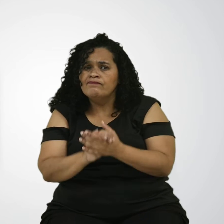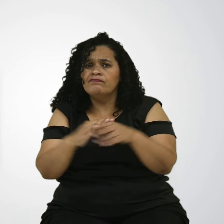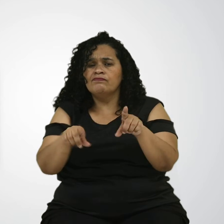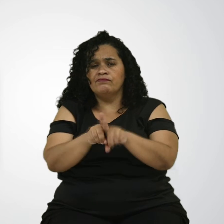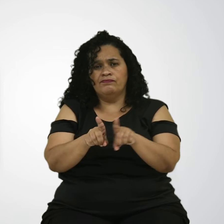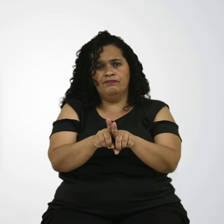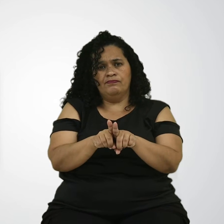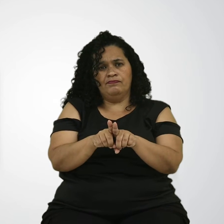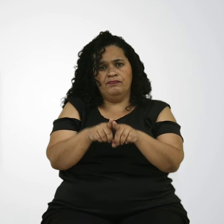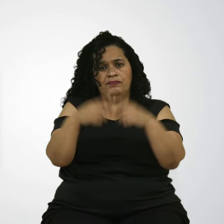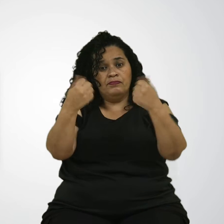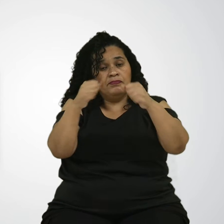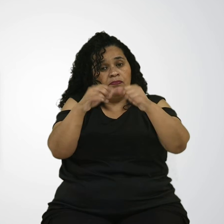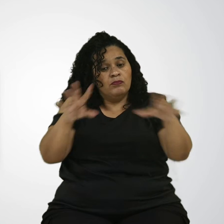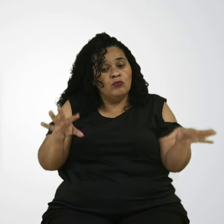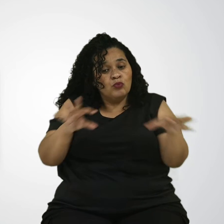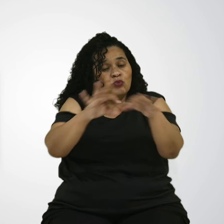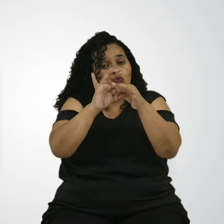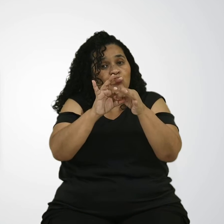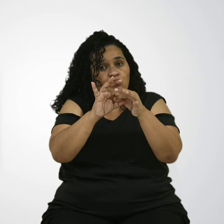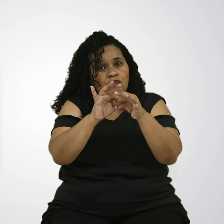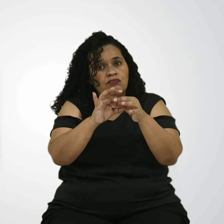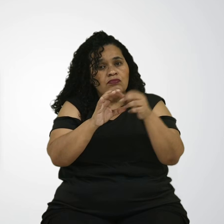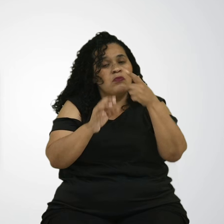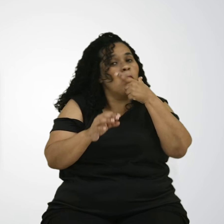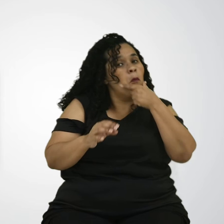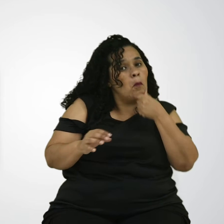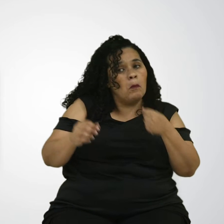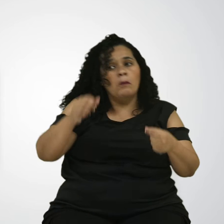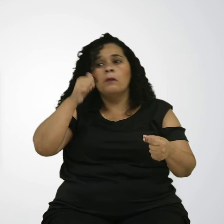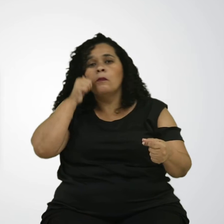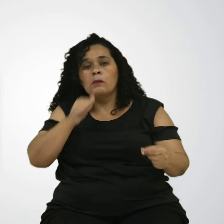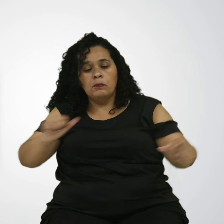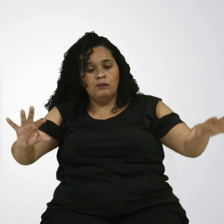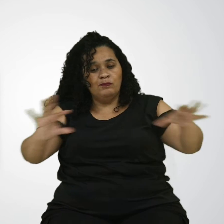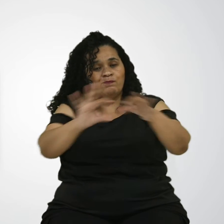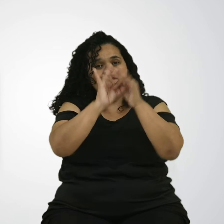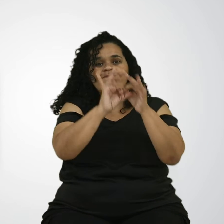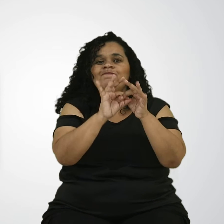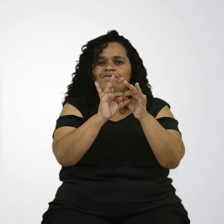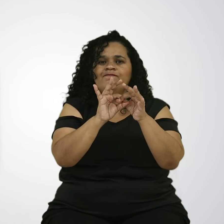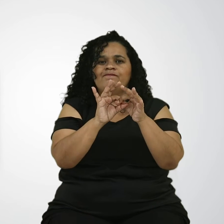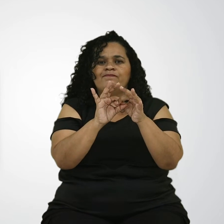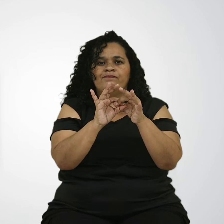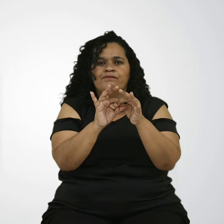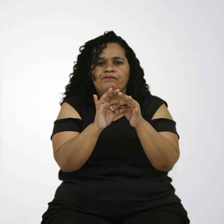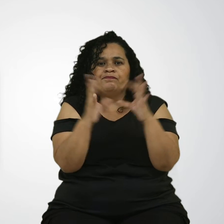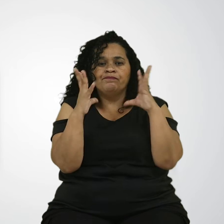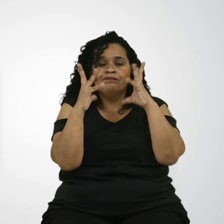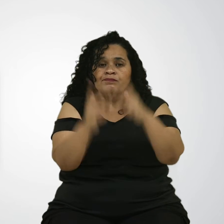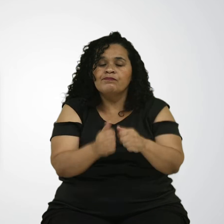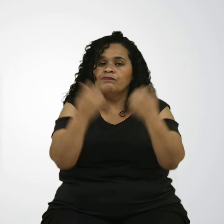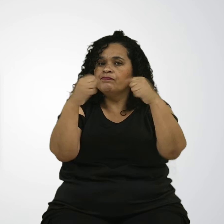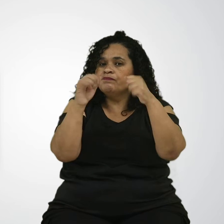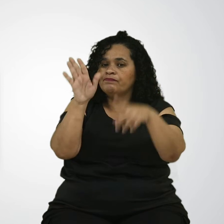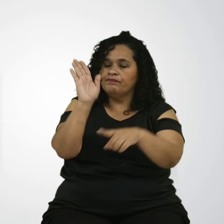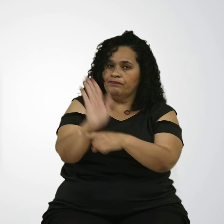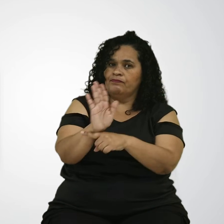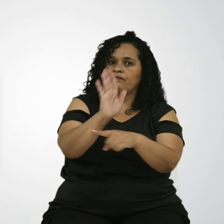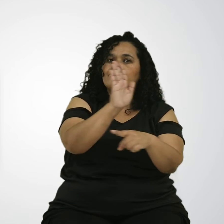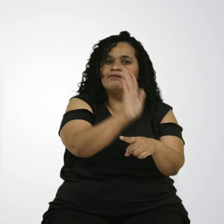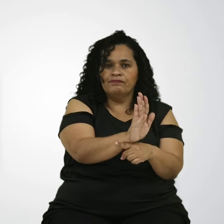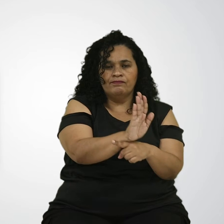nada sozinho. Não pode. Né? Não tem como, é impossível, ele precisa de ajuda, precisa de alguém